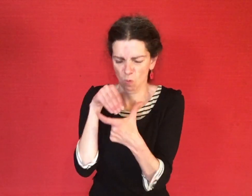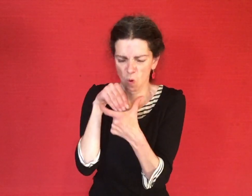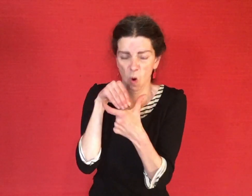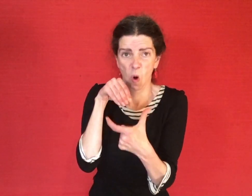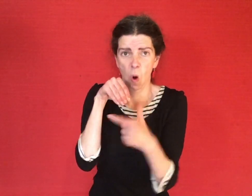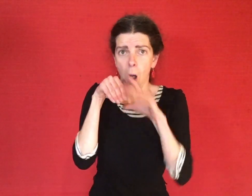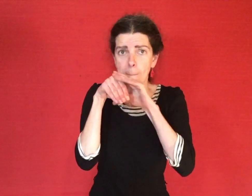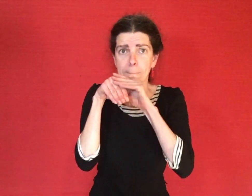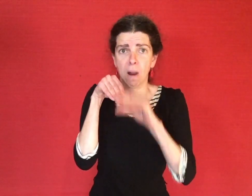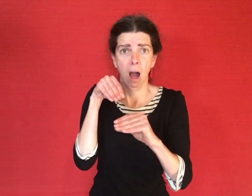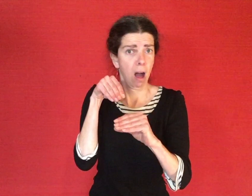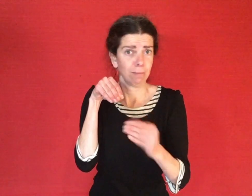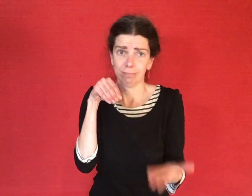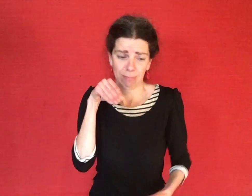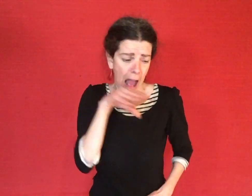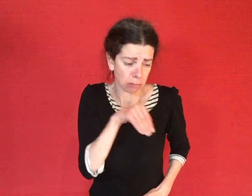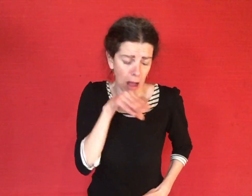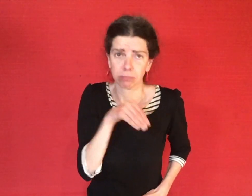Son bec large et plat le gêne.